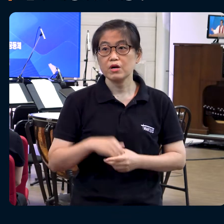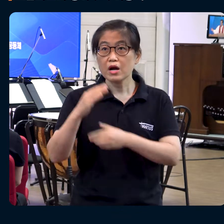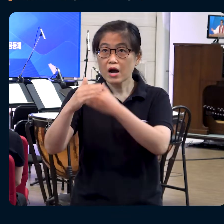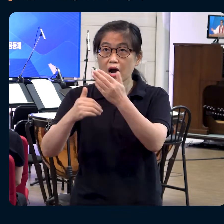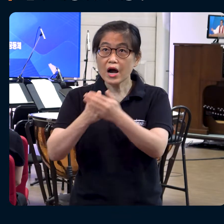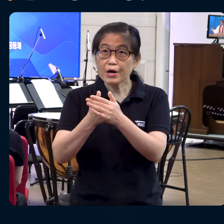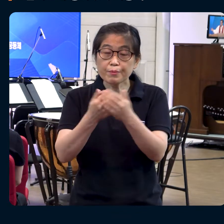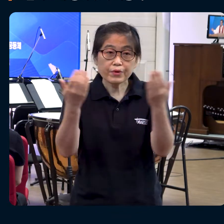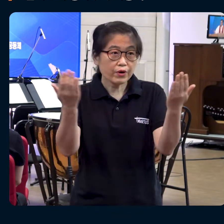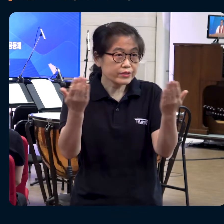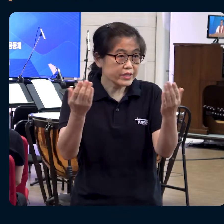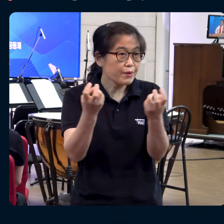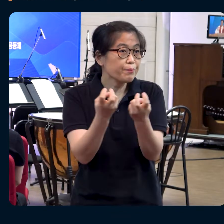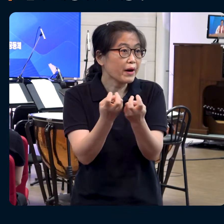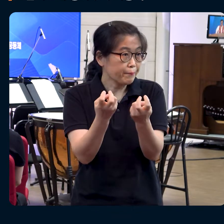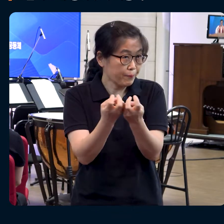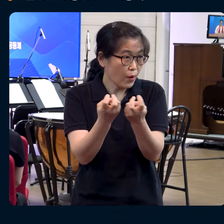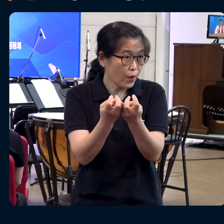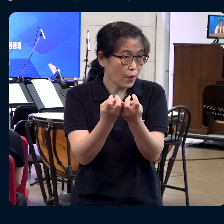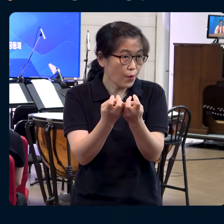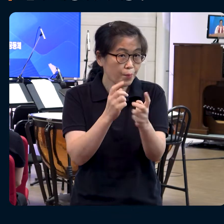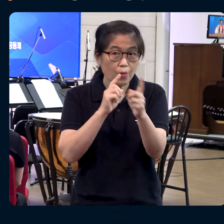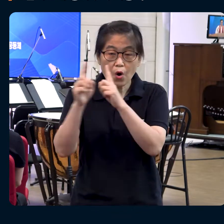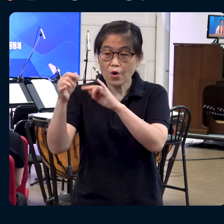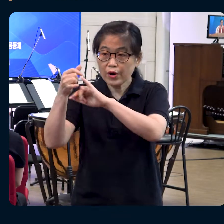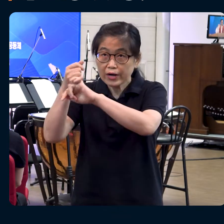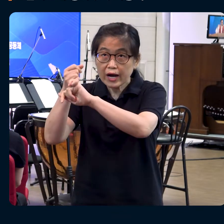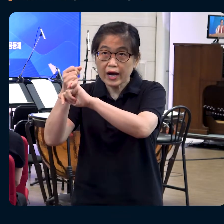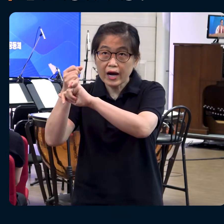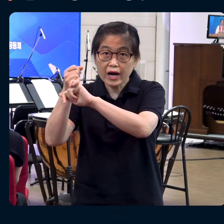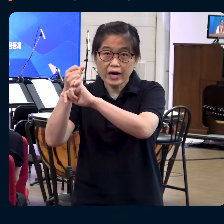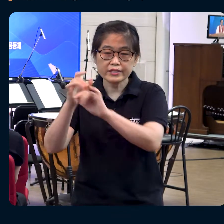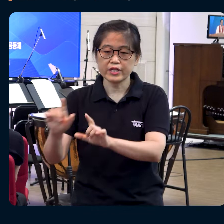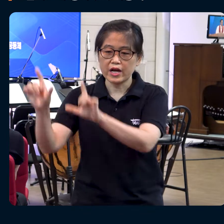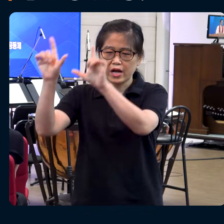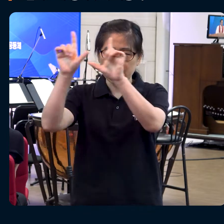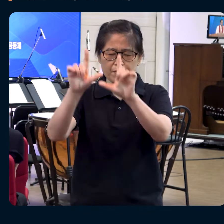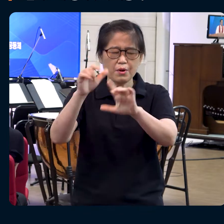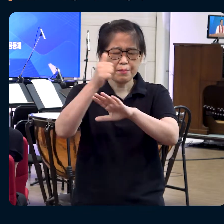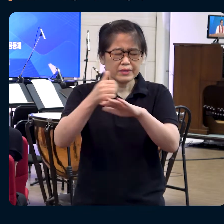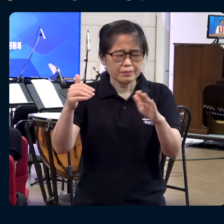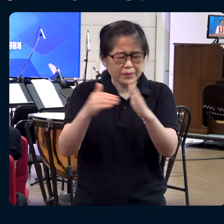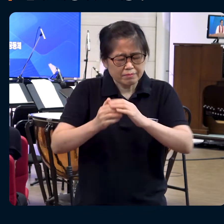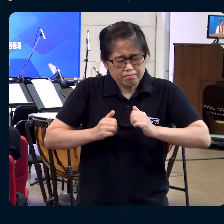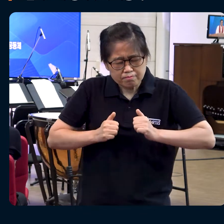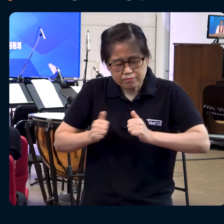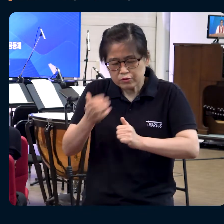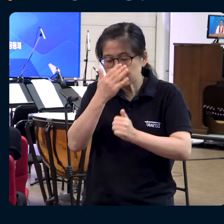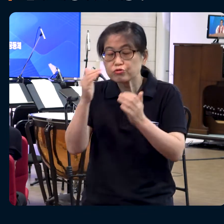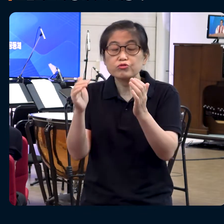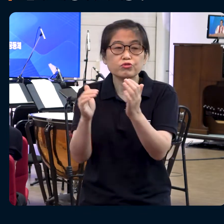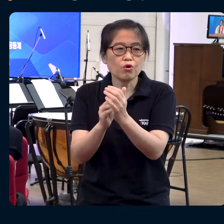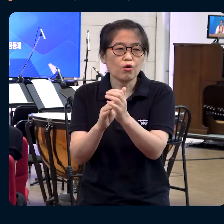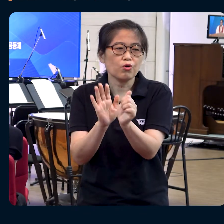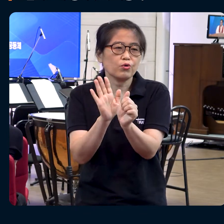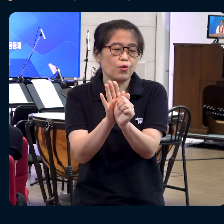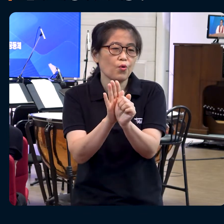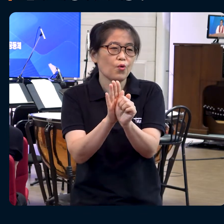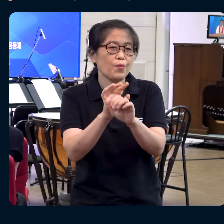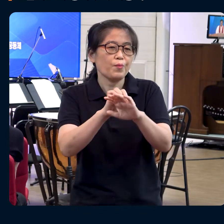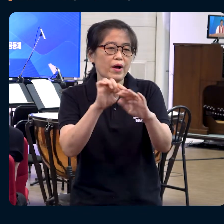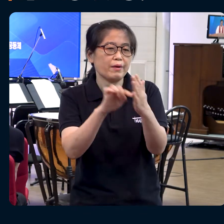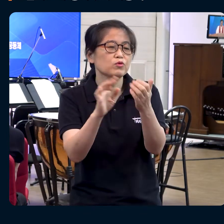역사의 방법입니다. 그래서 그 언약의 삶을 힘있게 끝까지 걸어갈 수 있도록 하셨다는 것, 이게 중요한